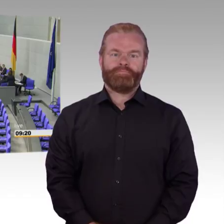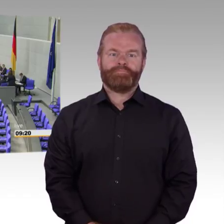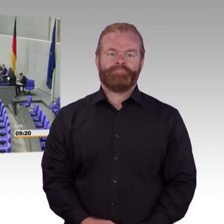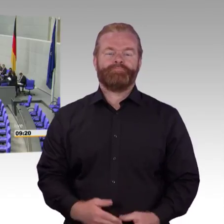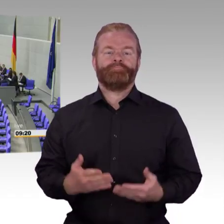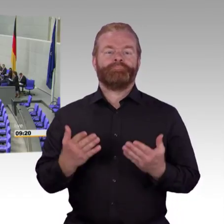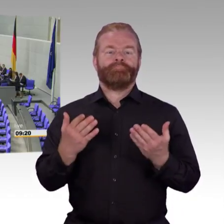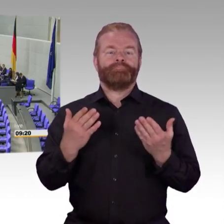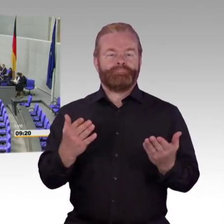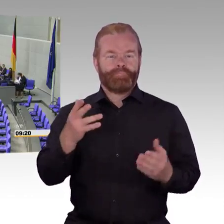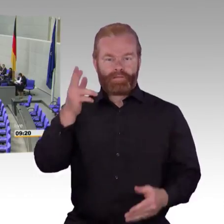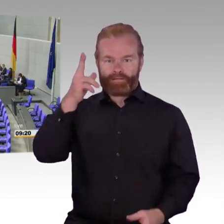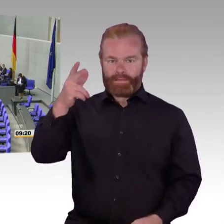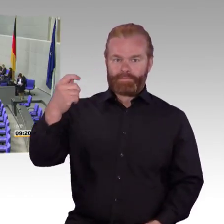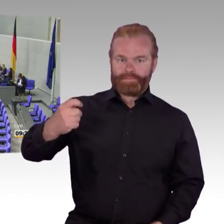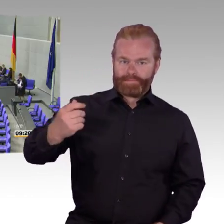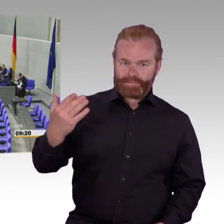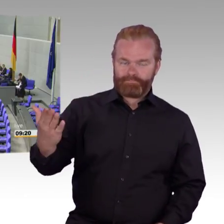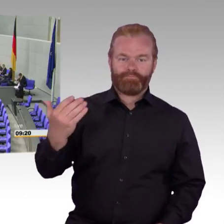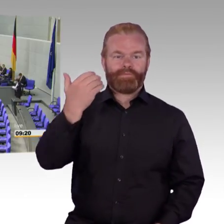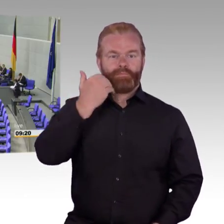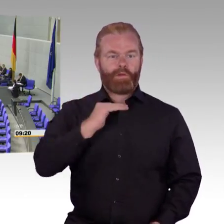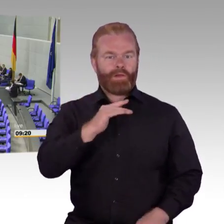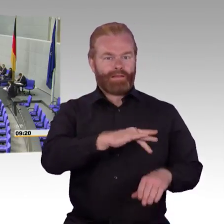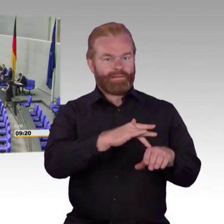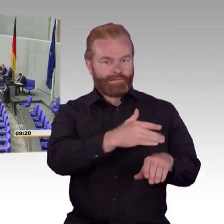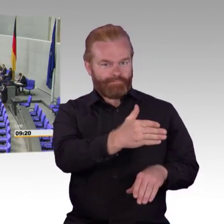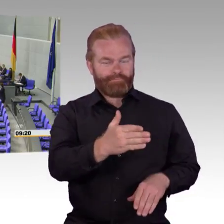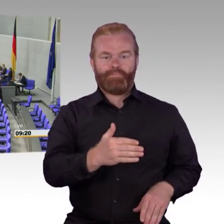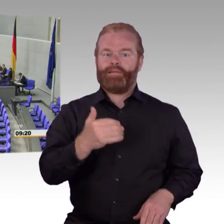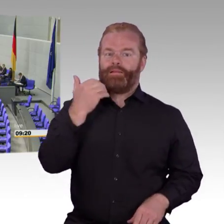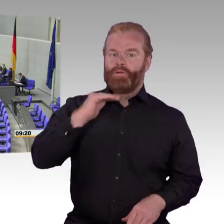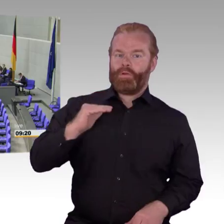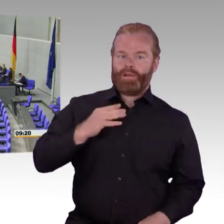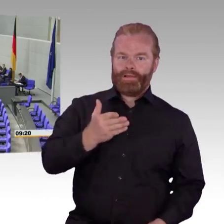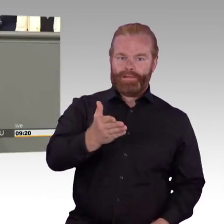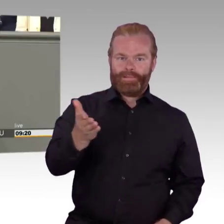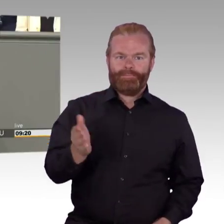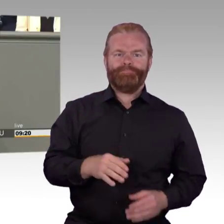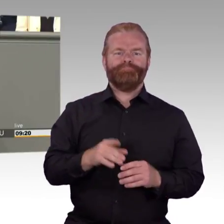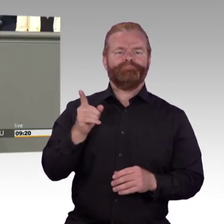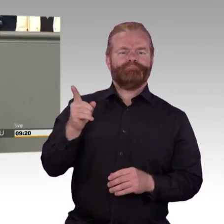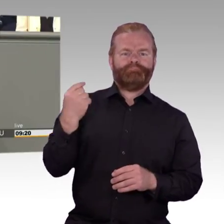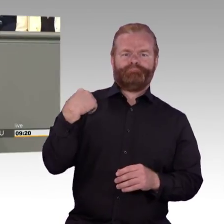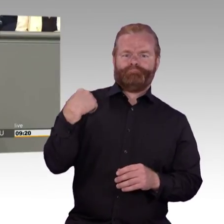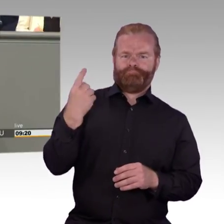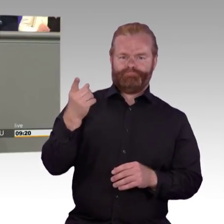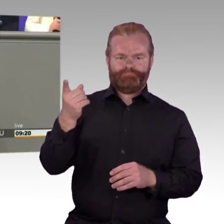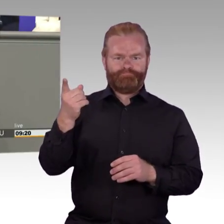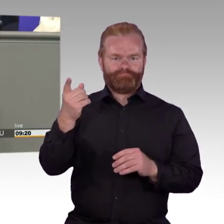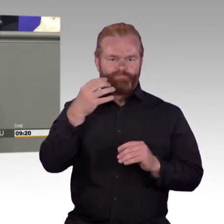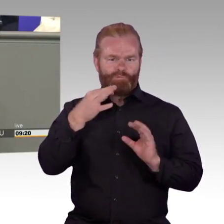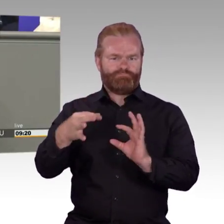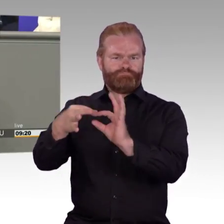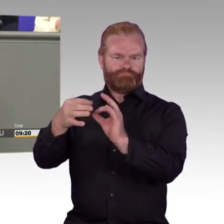am Ende seiner Rede gesponnen hat und möchte auch gerne durchaus damit anfangen, dass wir uns einig sind, gegen Abmahnungen